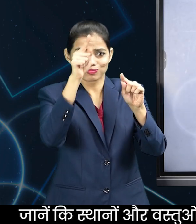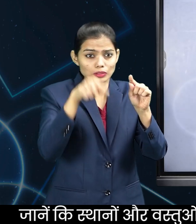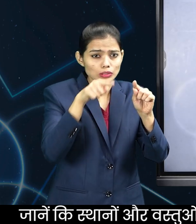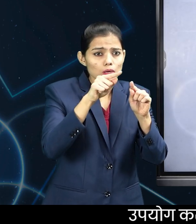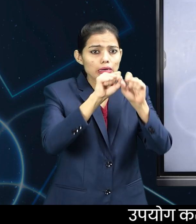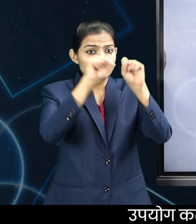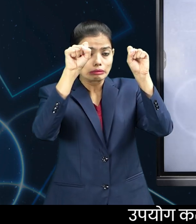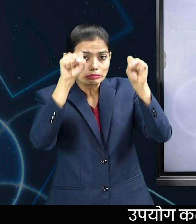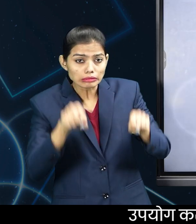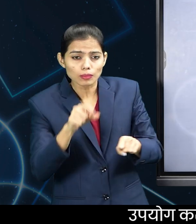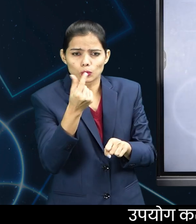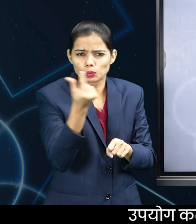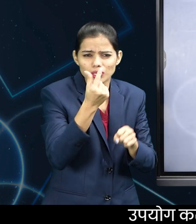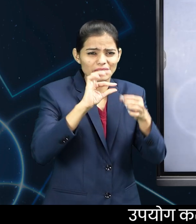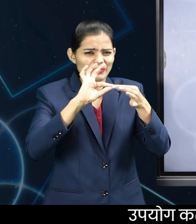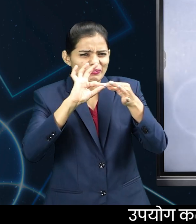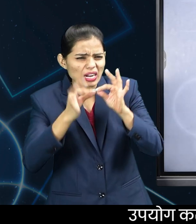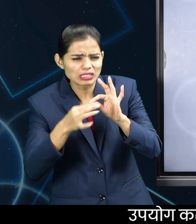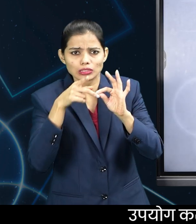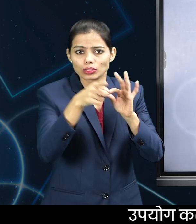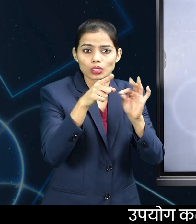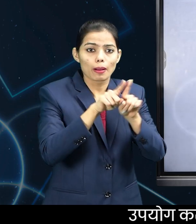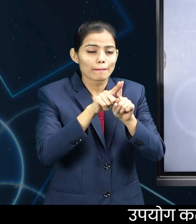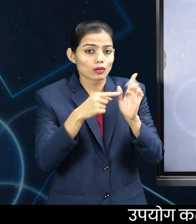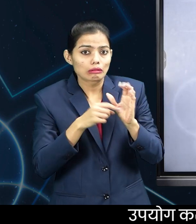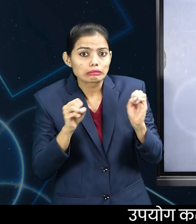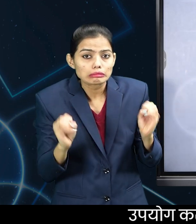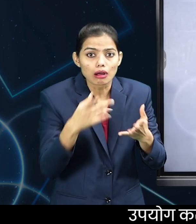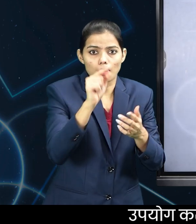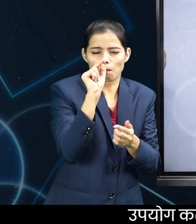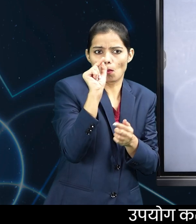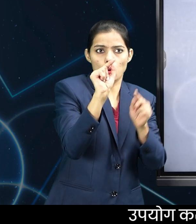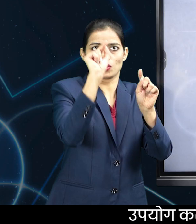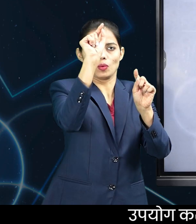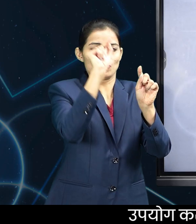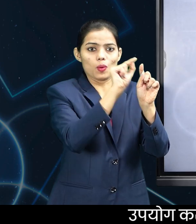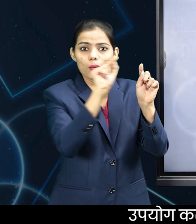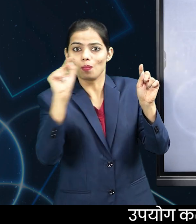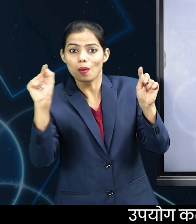का उपयोग करने निर्देशांक प्रणाली कैसे स्थापित करें।